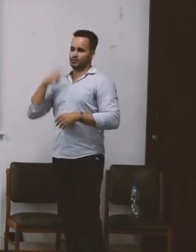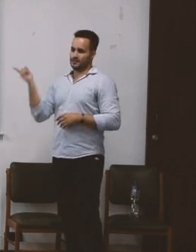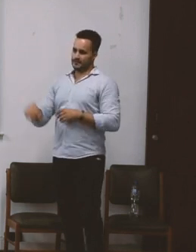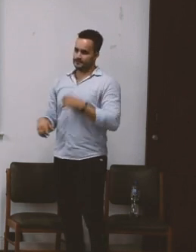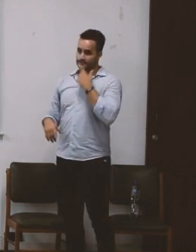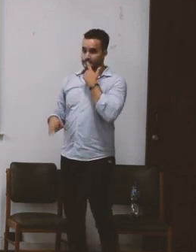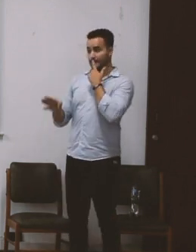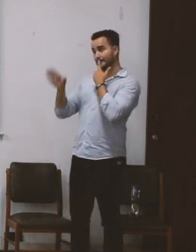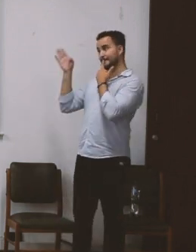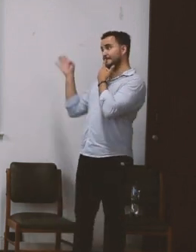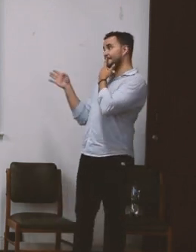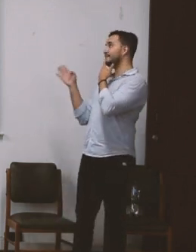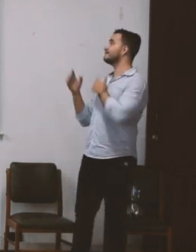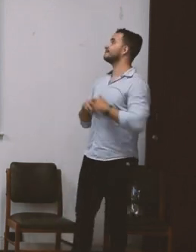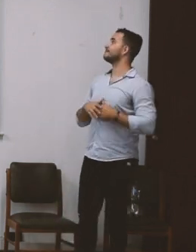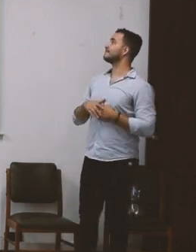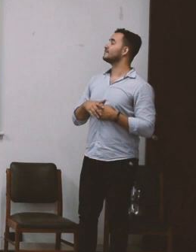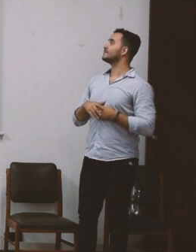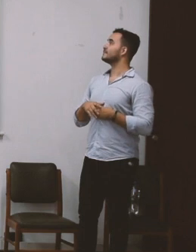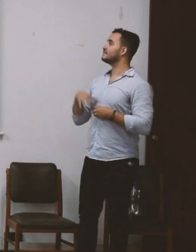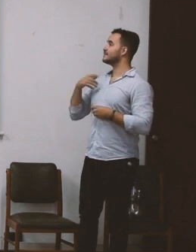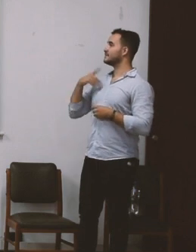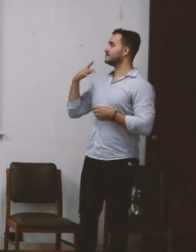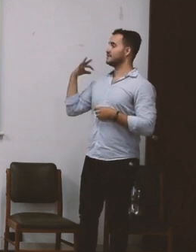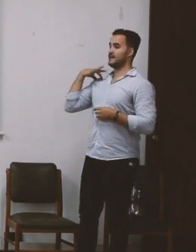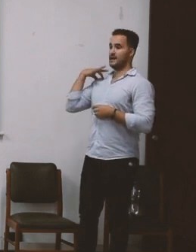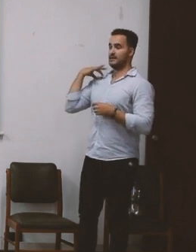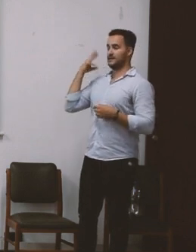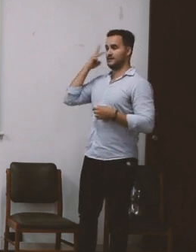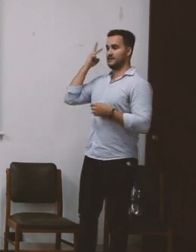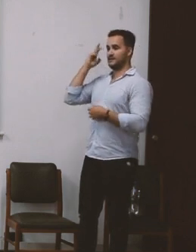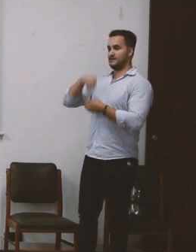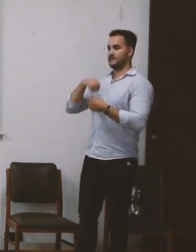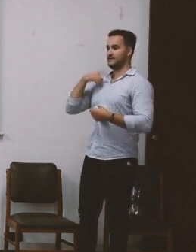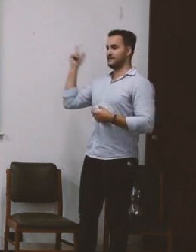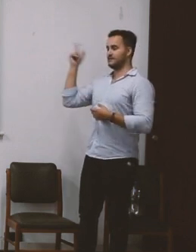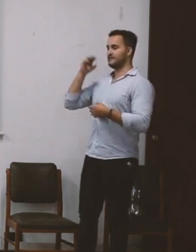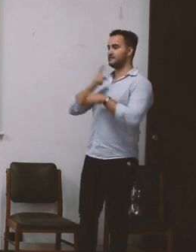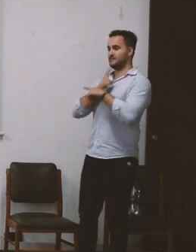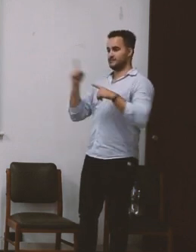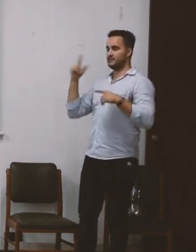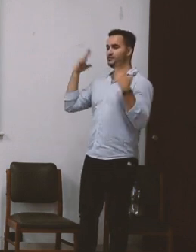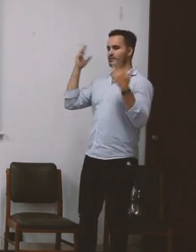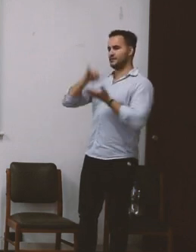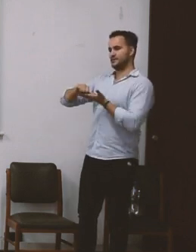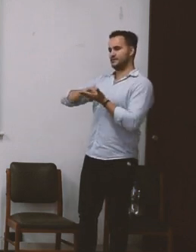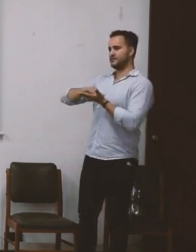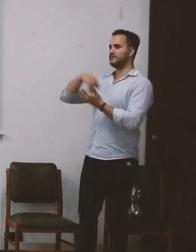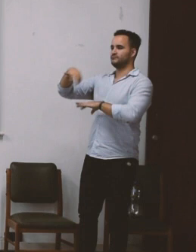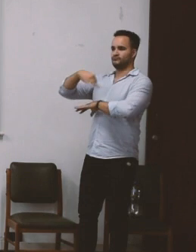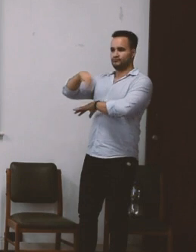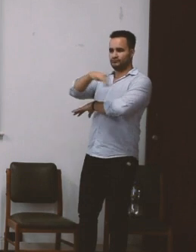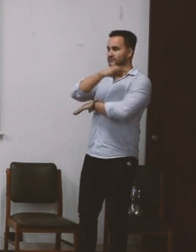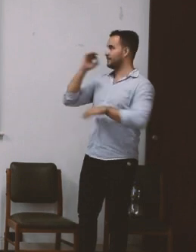Madeline Stewart ha sido presentada como la primera modelo con síndrome de Down en desfilar en el Fashion Week en Nueva York.